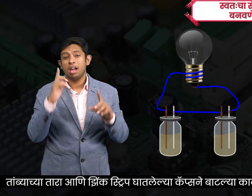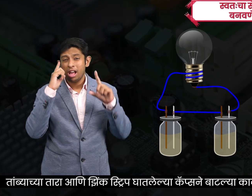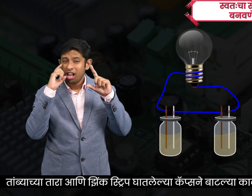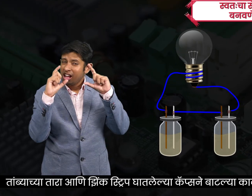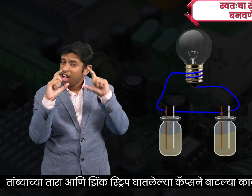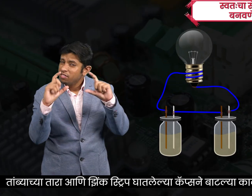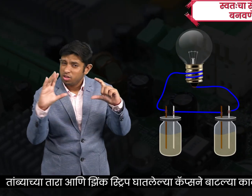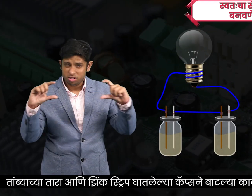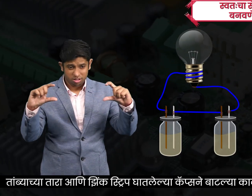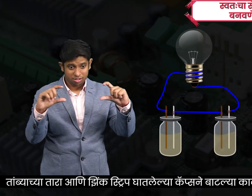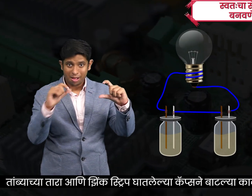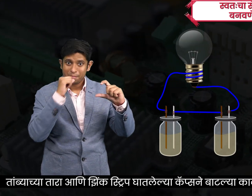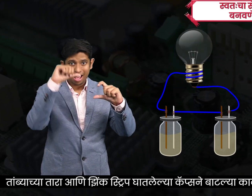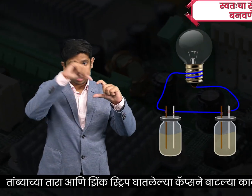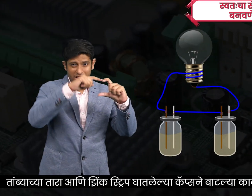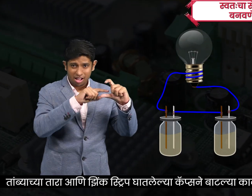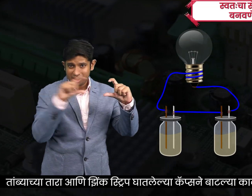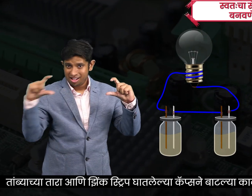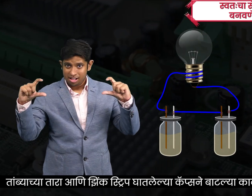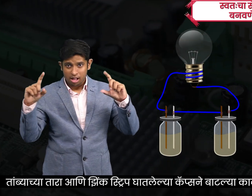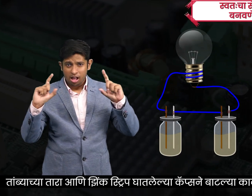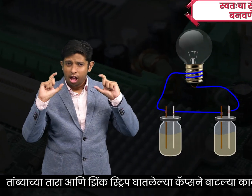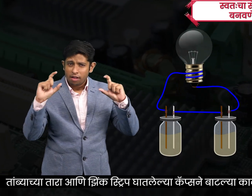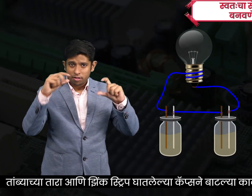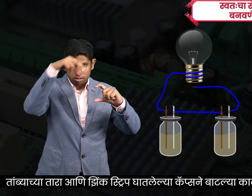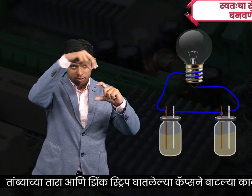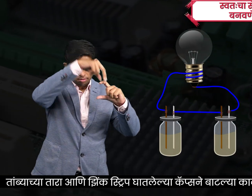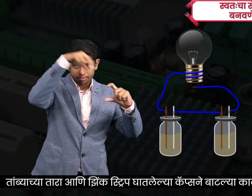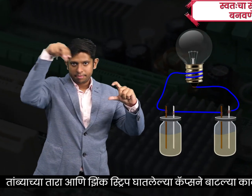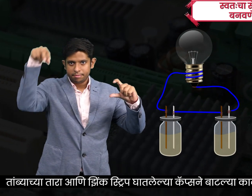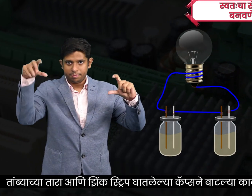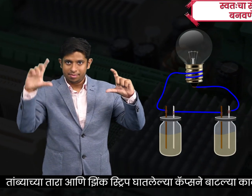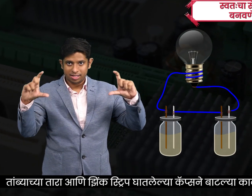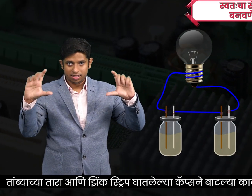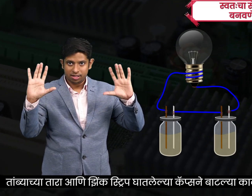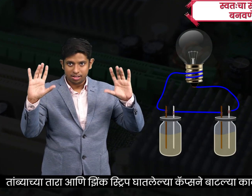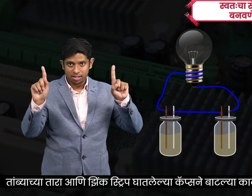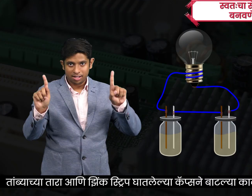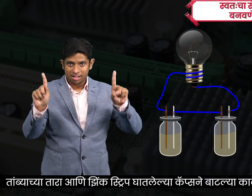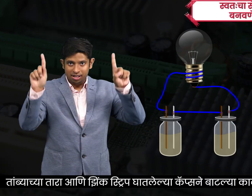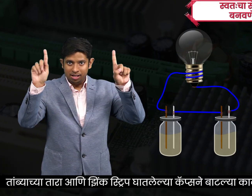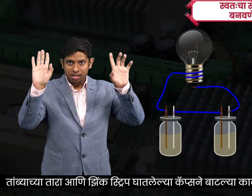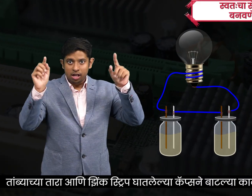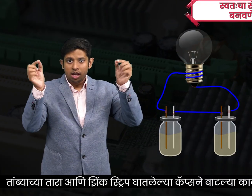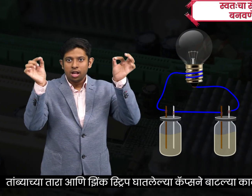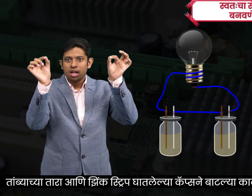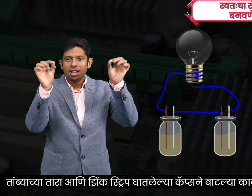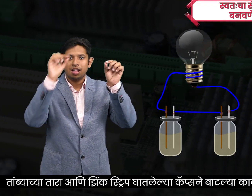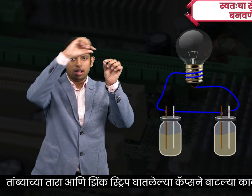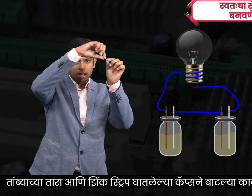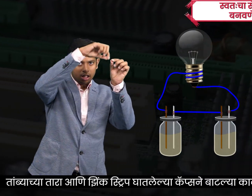तांब्याचा तारा आणि झिंक स्ट्रिप घातलेल्या कॅप्सने बाटल्या काळजीपूर्वक बंद करा बरं का.